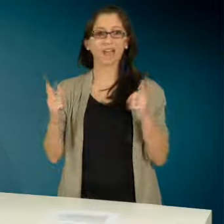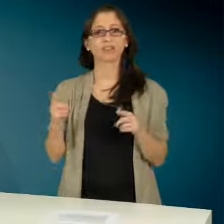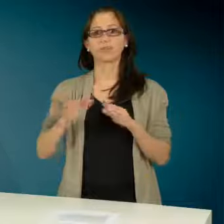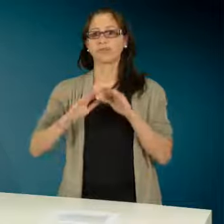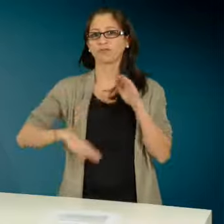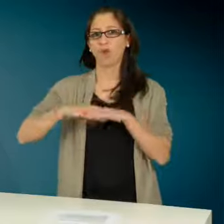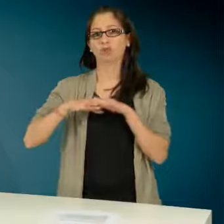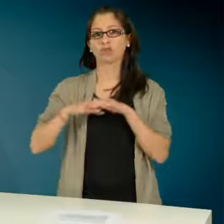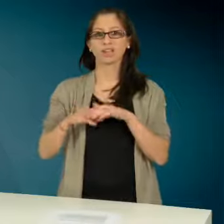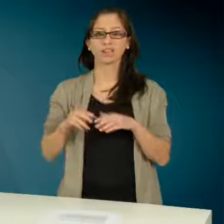entziehen.